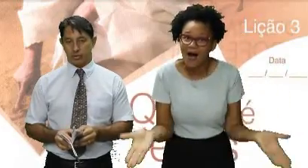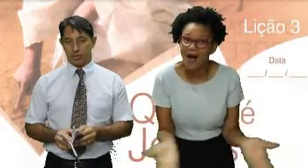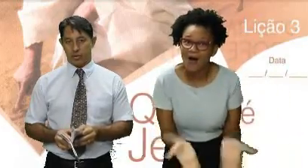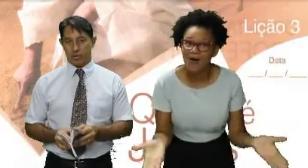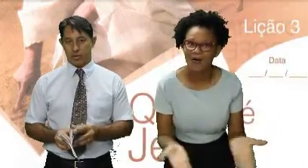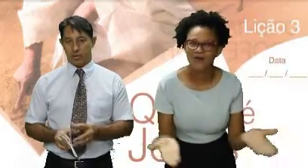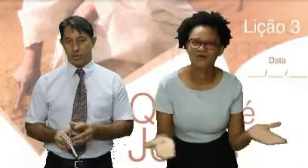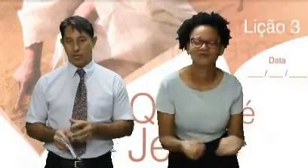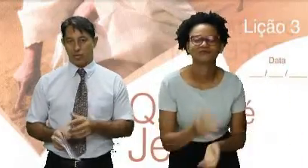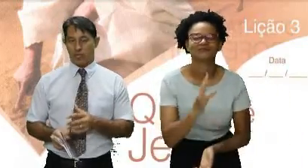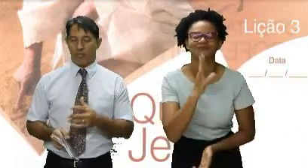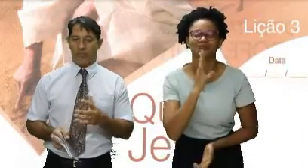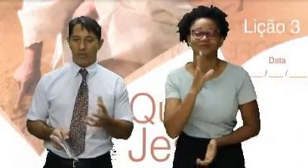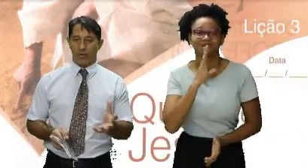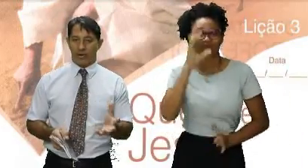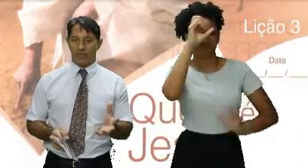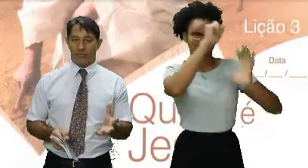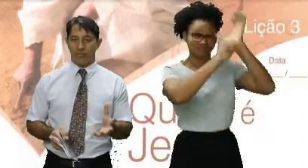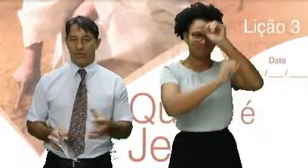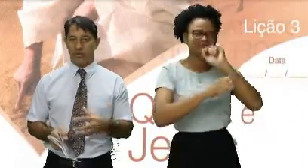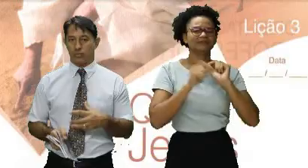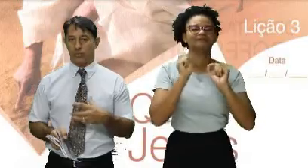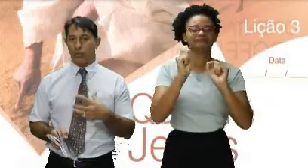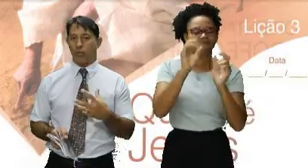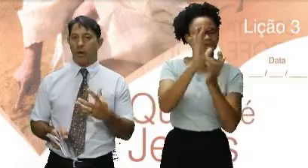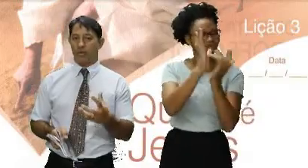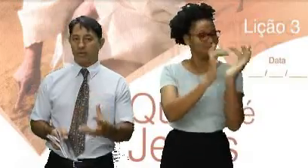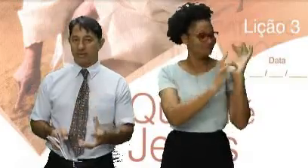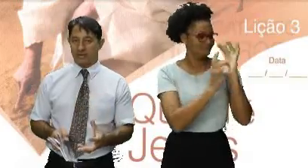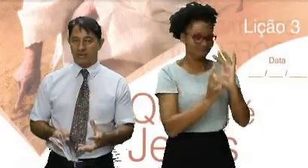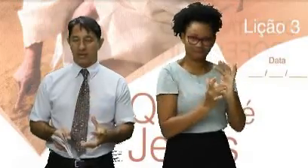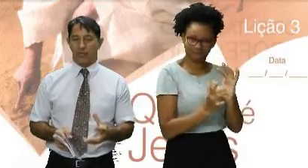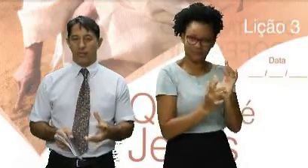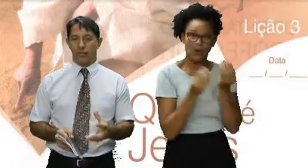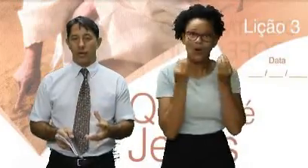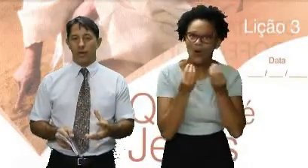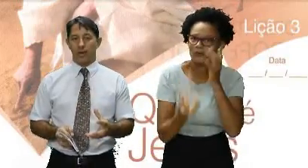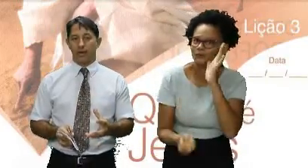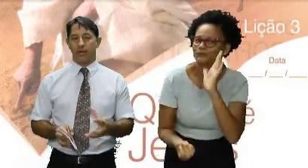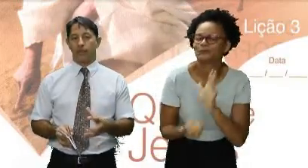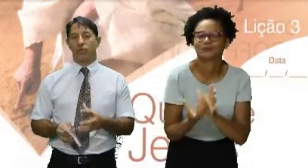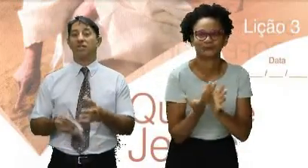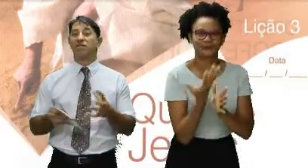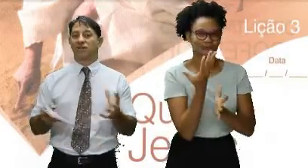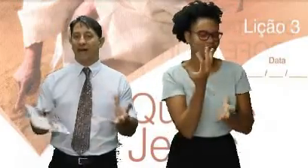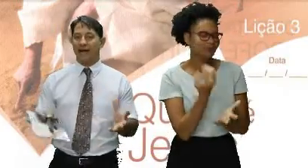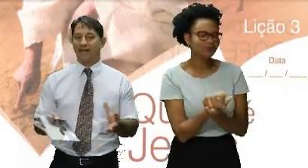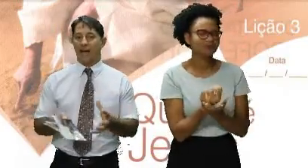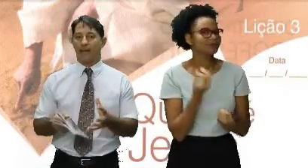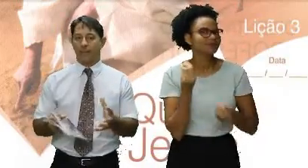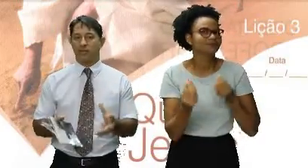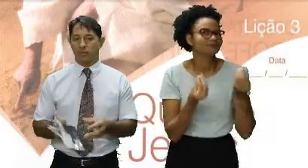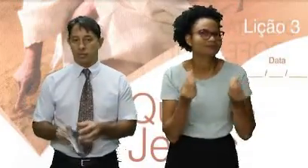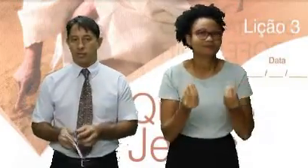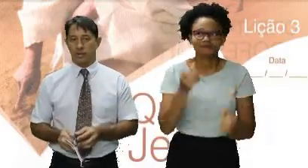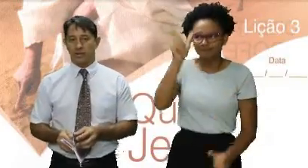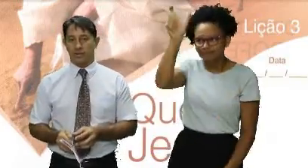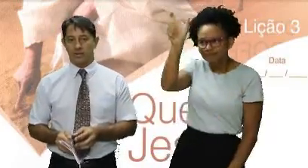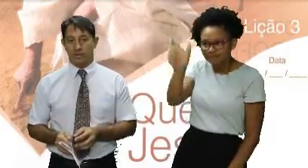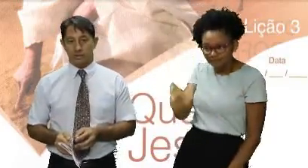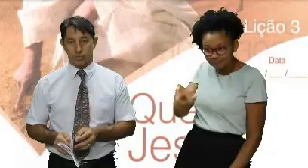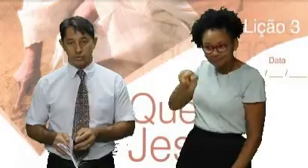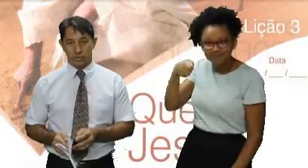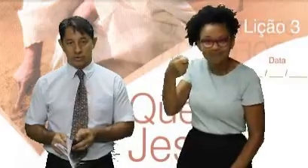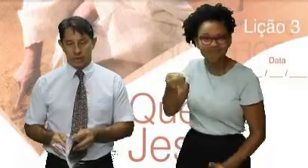Jesus, como foi que surgiu, como aconteceu e do que se trata a pessoa